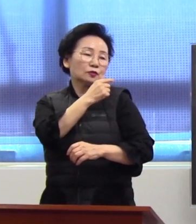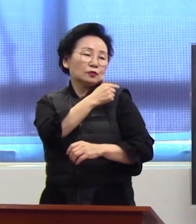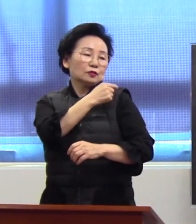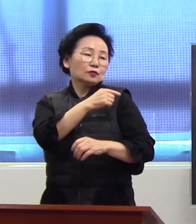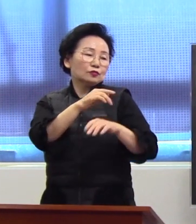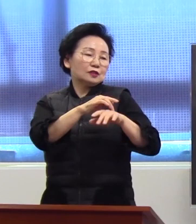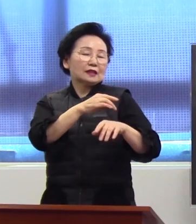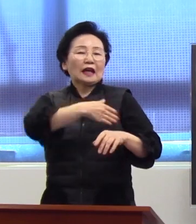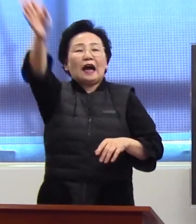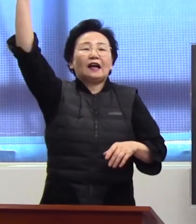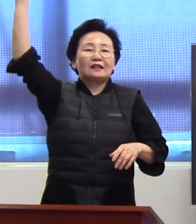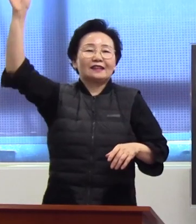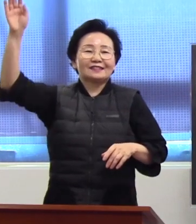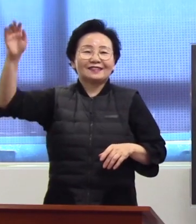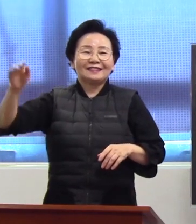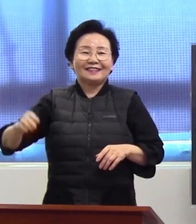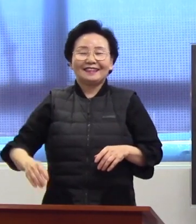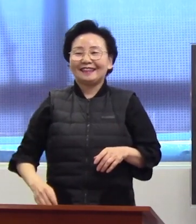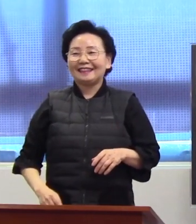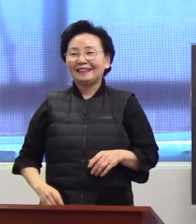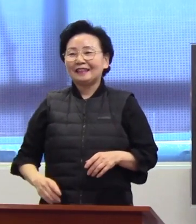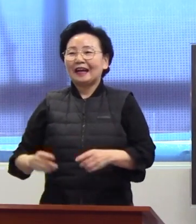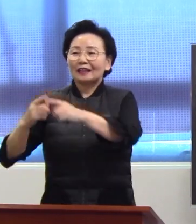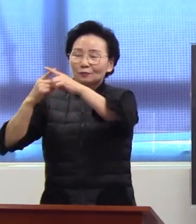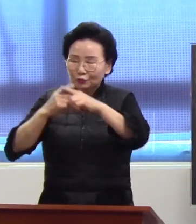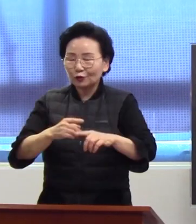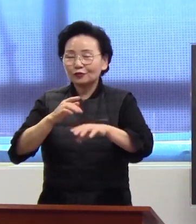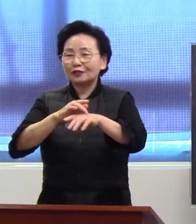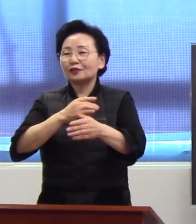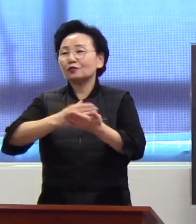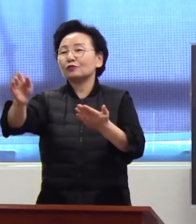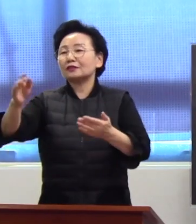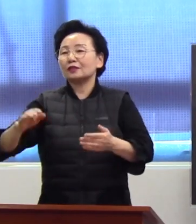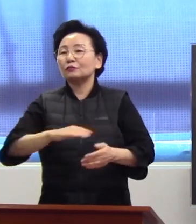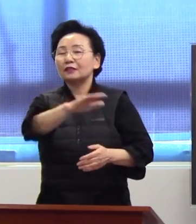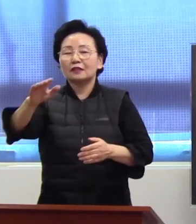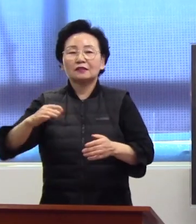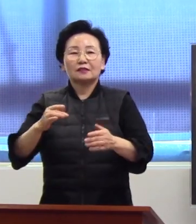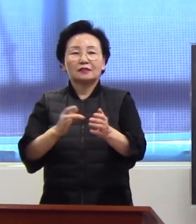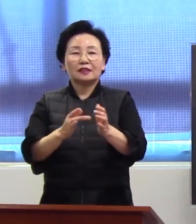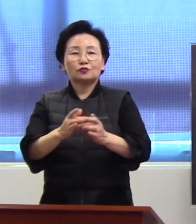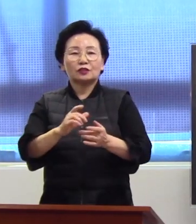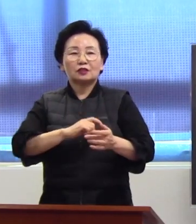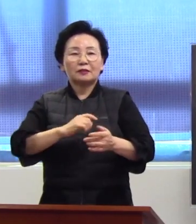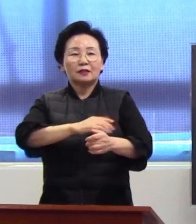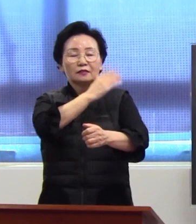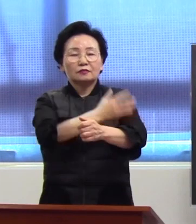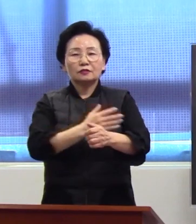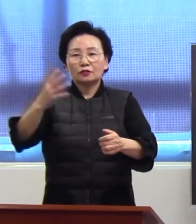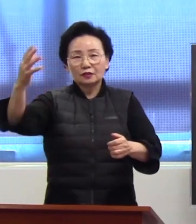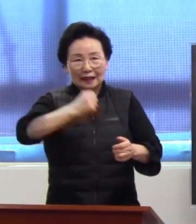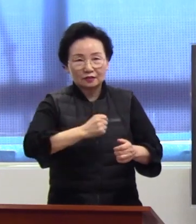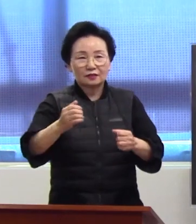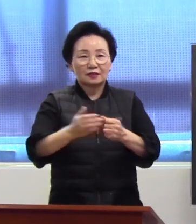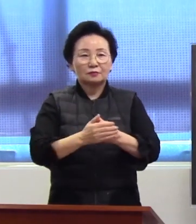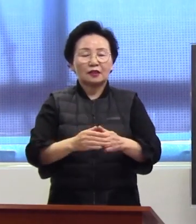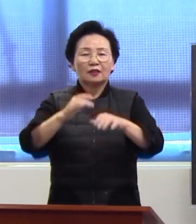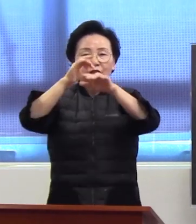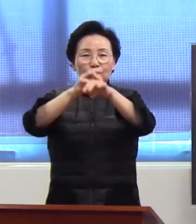너 귀신아 가. 그래서 하여간 무조건 귀신을 쫓으세요. 우리는 예수 이름에 능력을 가졌기 때문에